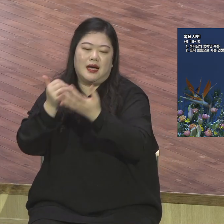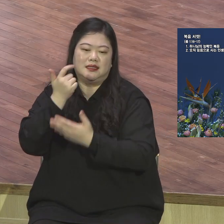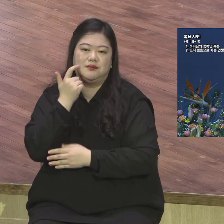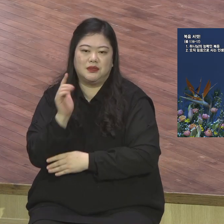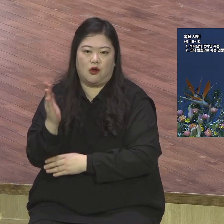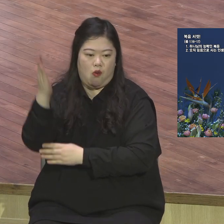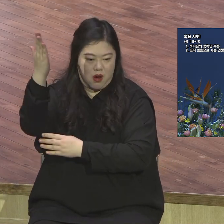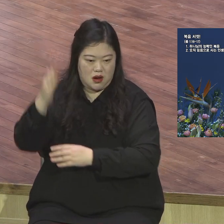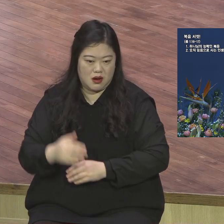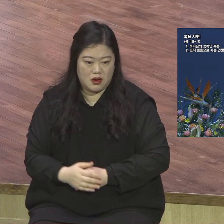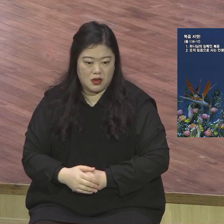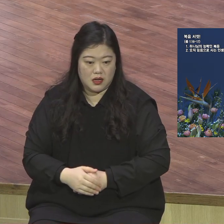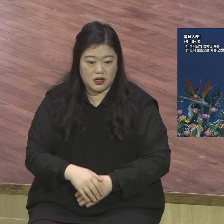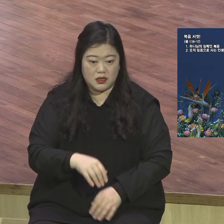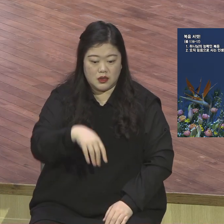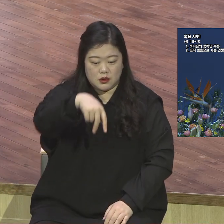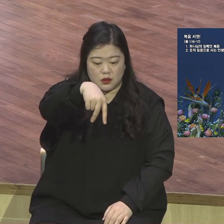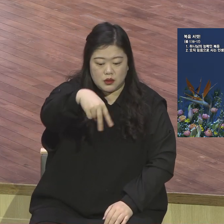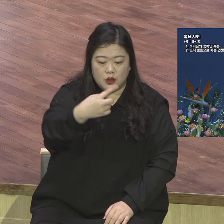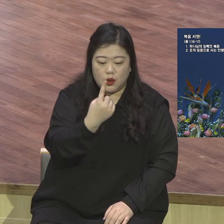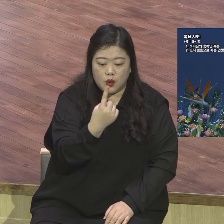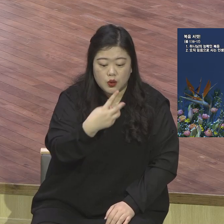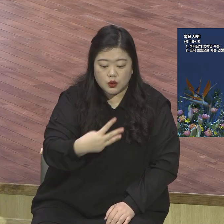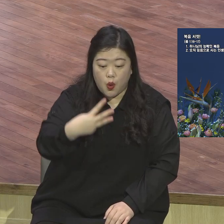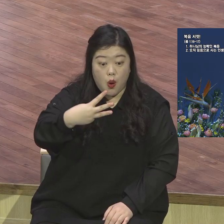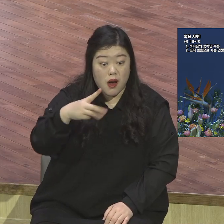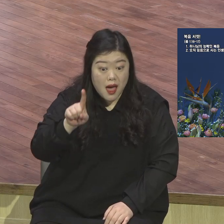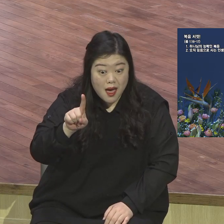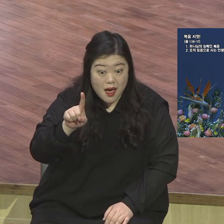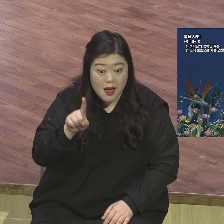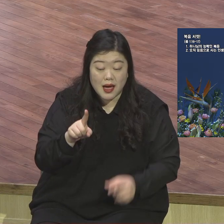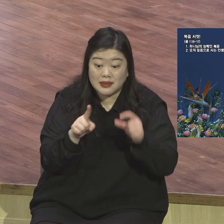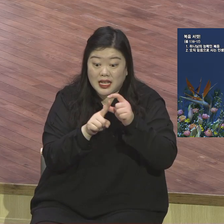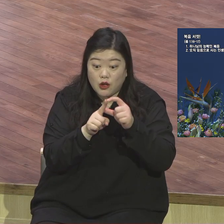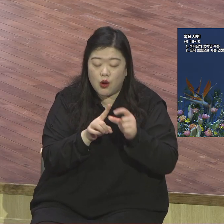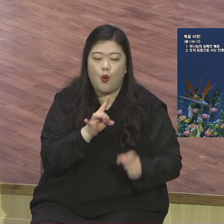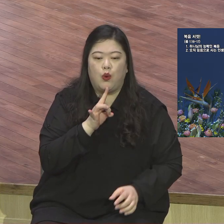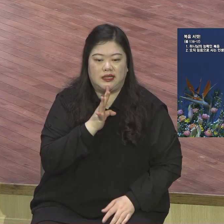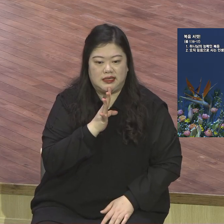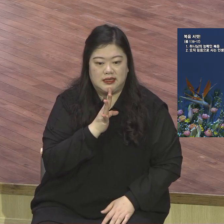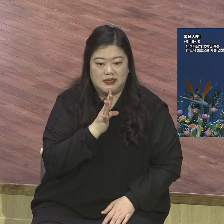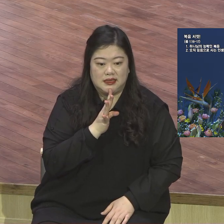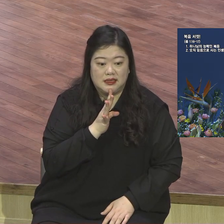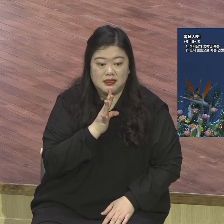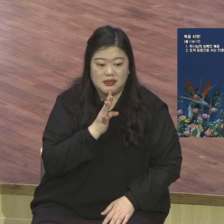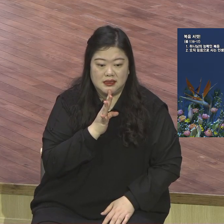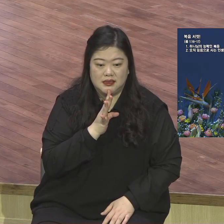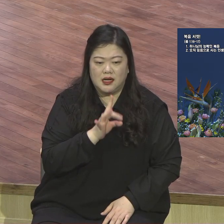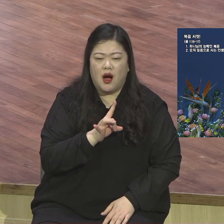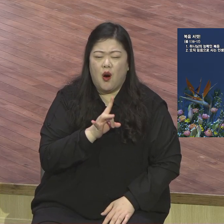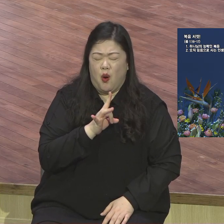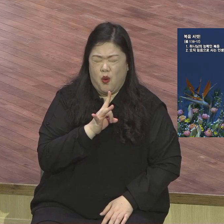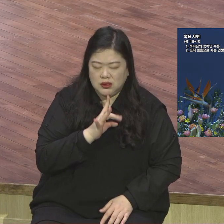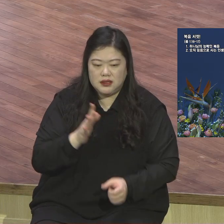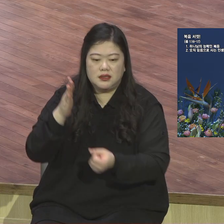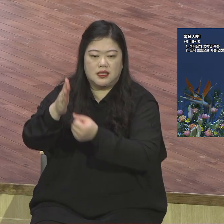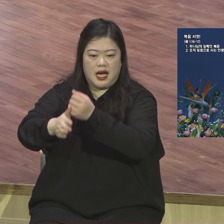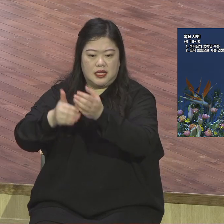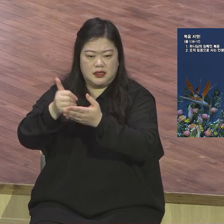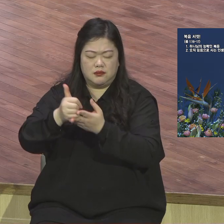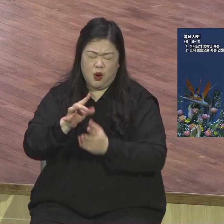이 다섯 가지 오직을 루트는 그야말로 이걸 잡고 완전히 자기 자신이 변화가